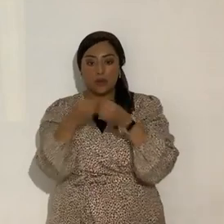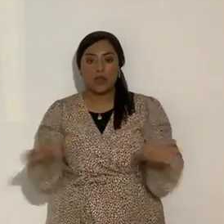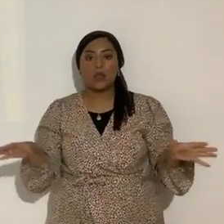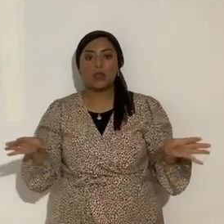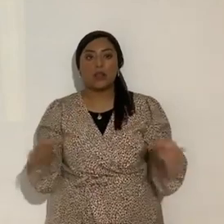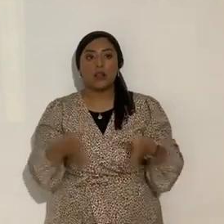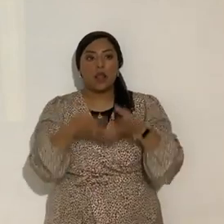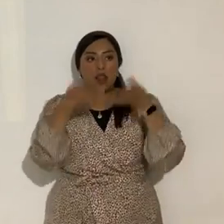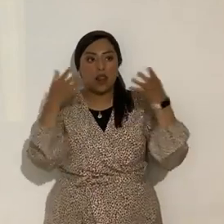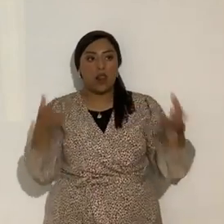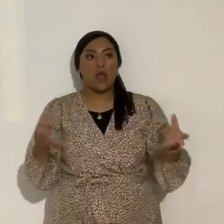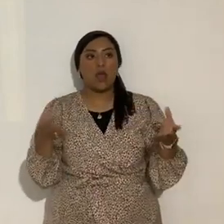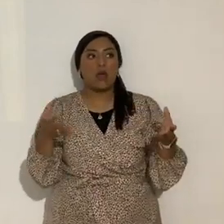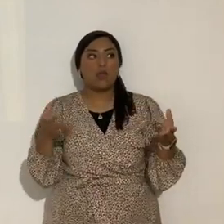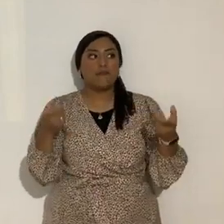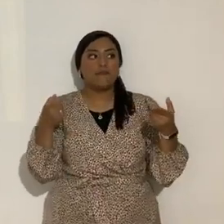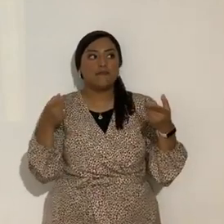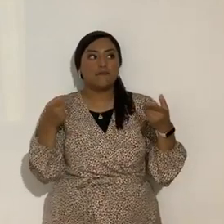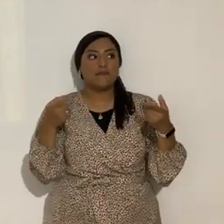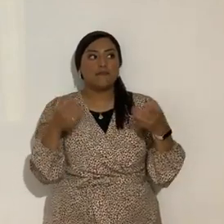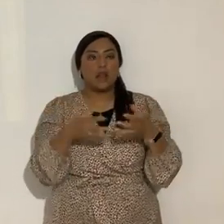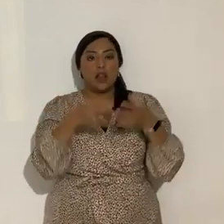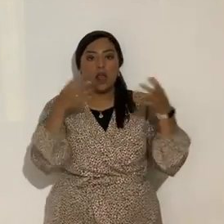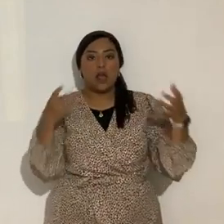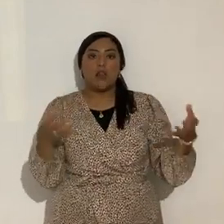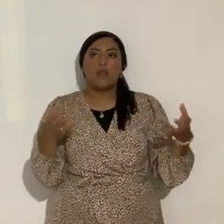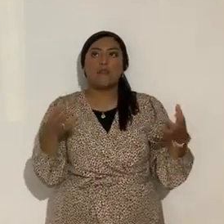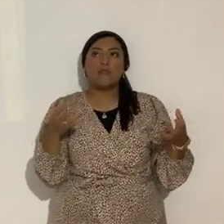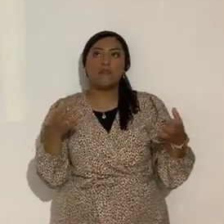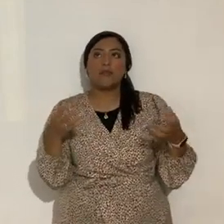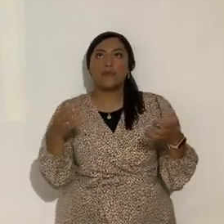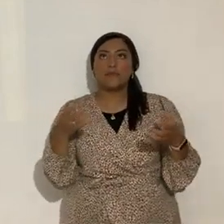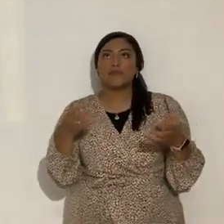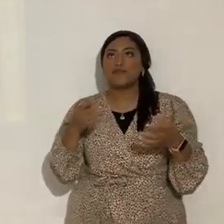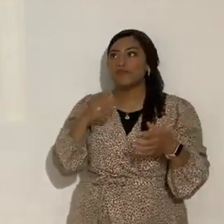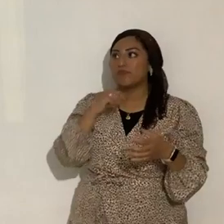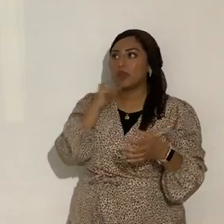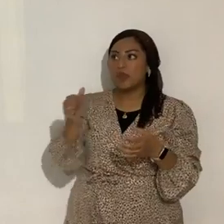mucha energía pidiendo, negando la verdad.